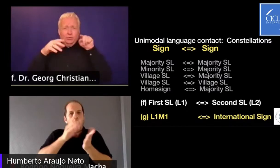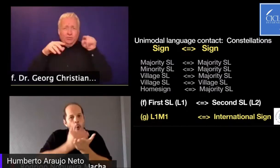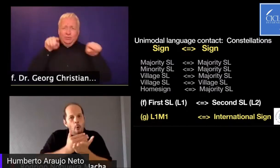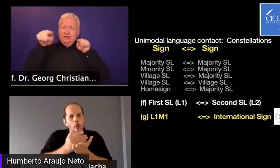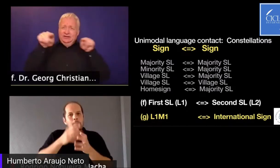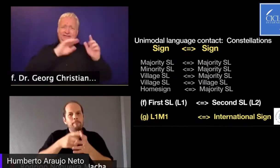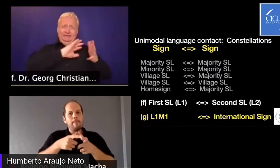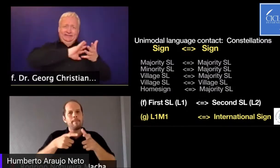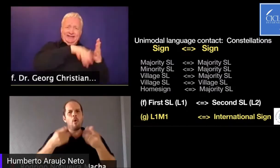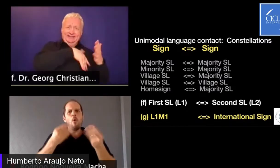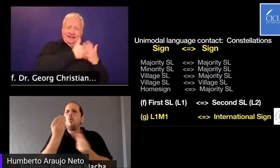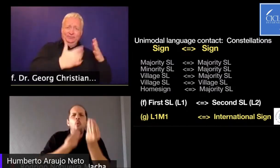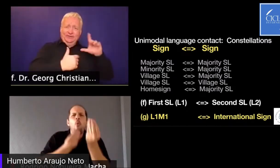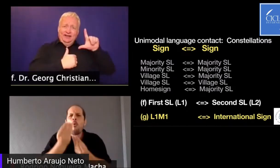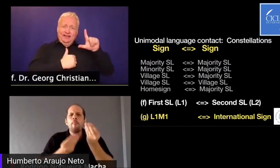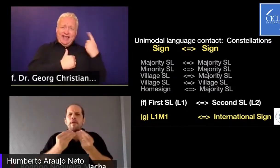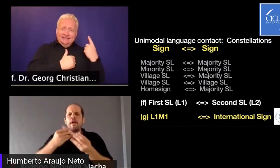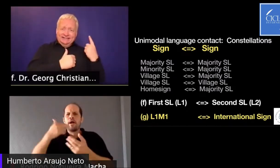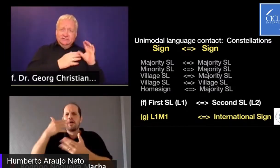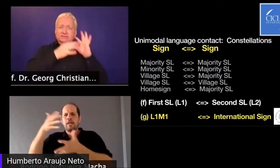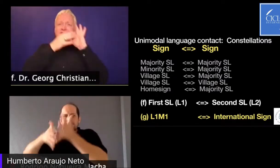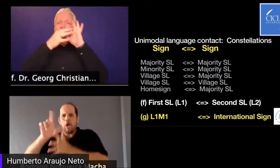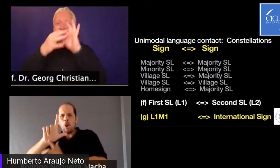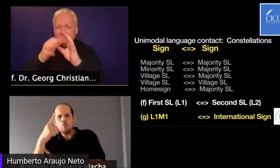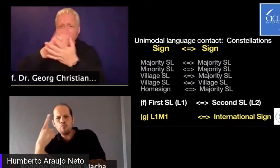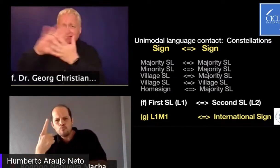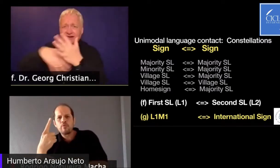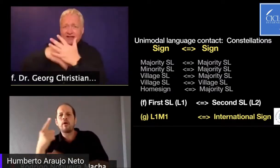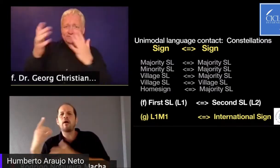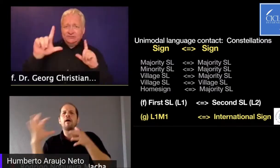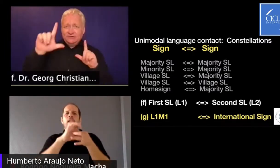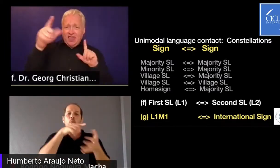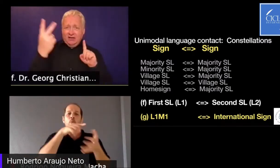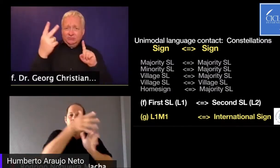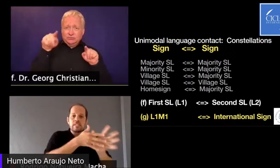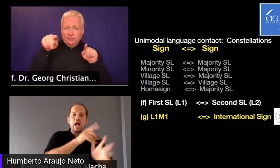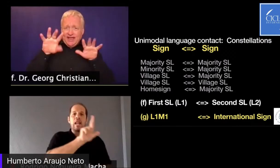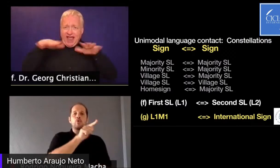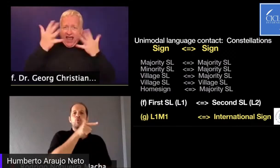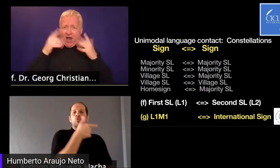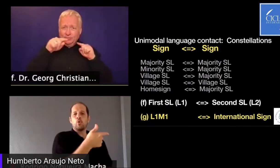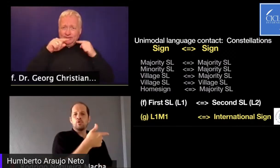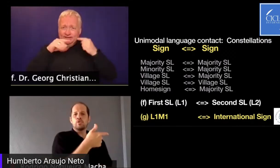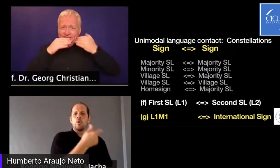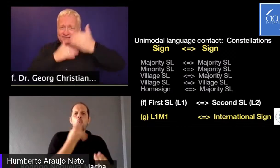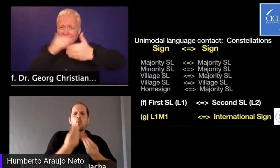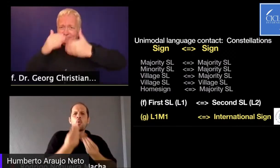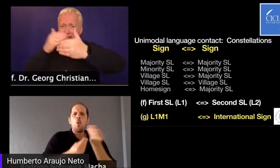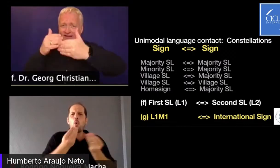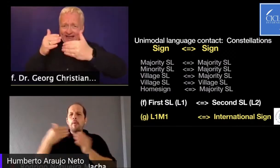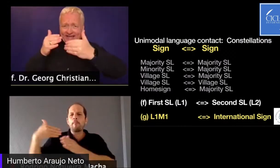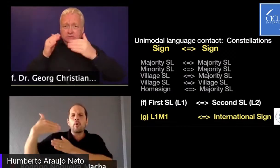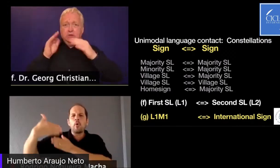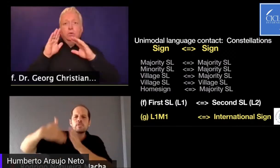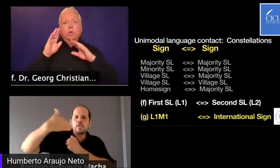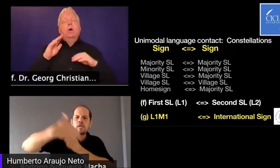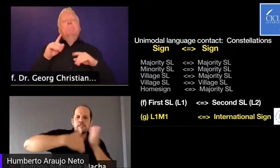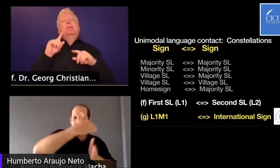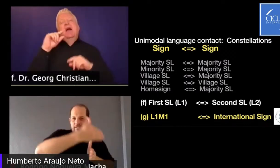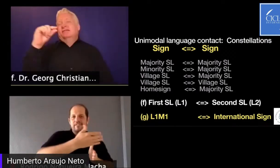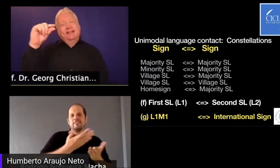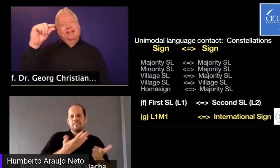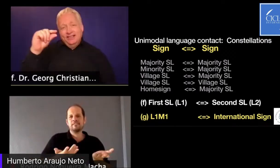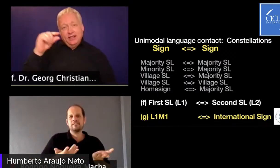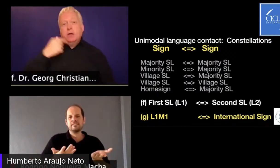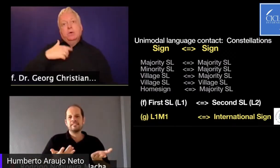E foi por isso o meu interesse também nessas relações, né? Porque a gente acaba tendo contato com diversas línguas. Apesar de ter a nossa primeira língua,